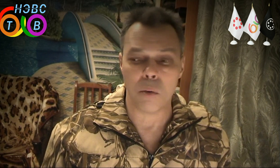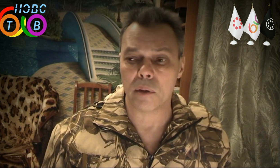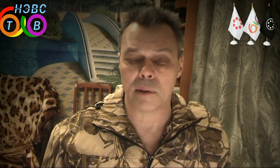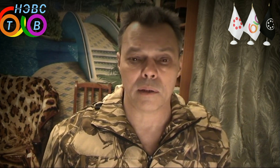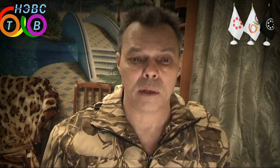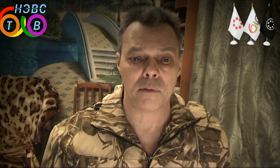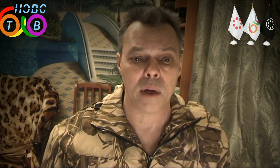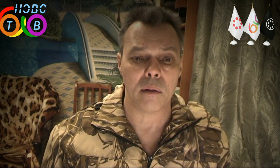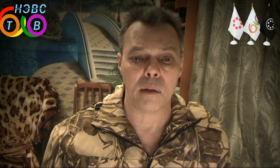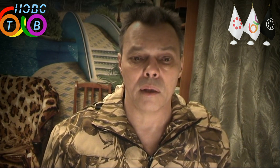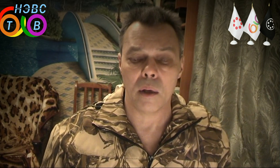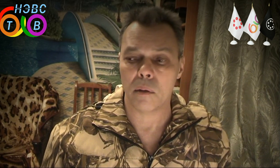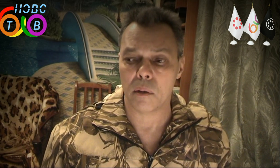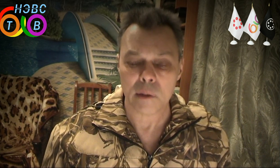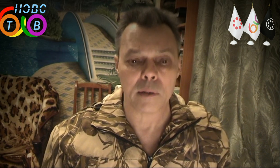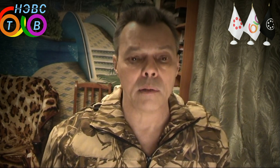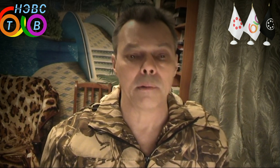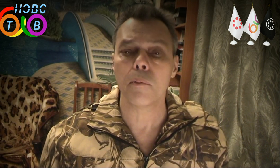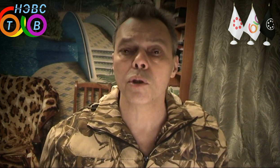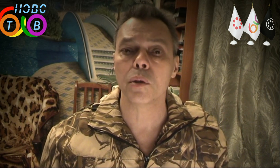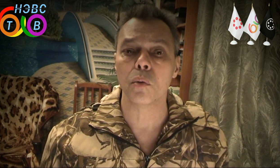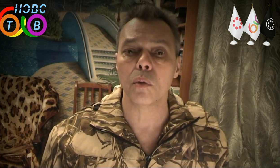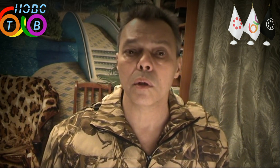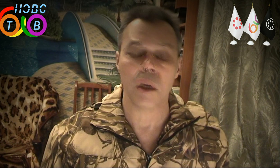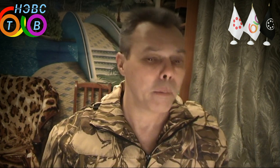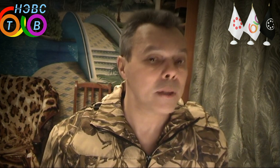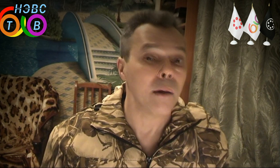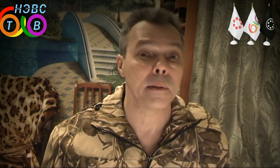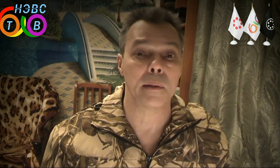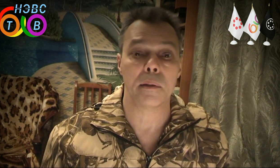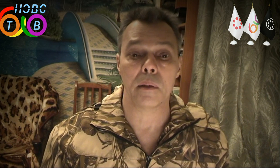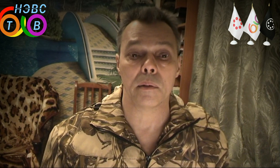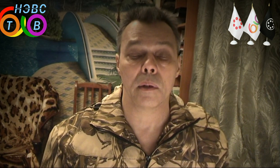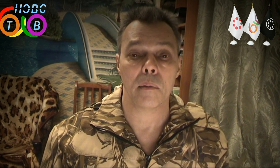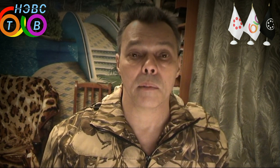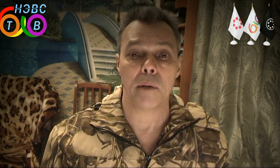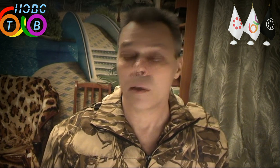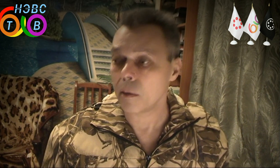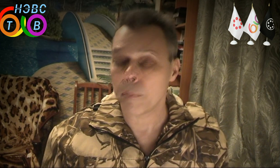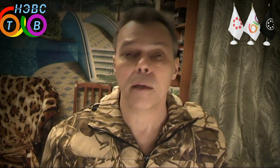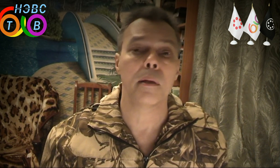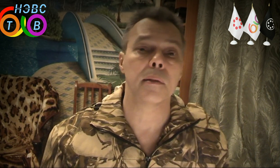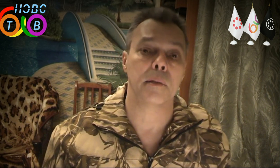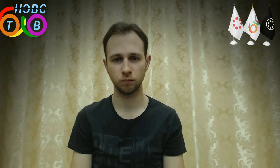какой-то сосед взял и изнасиловал его жену, или попытался изнасиловать, понимаете, или напоил и